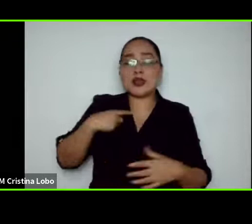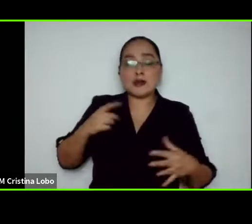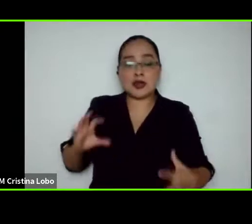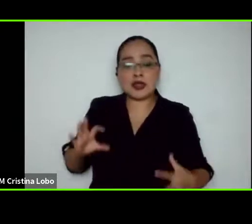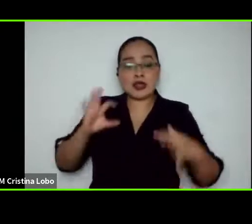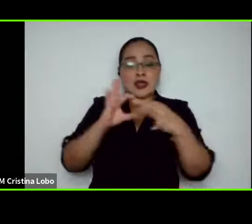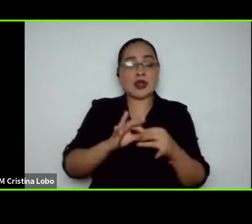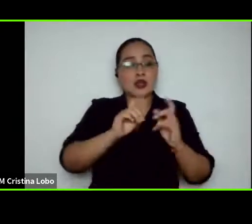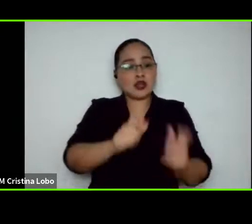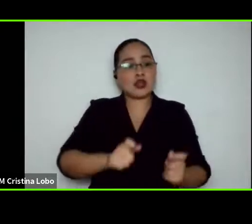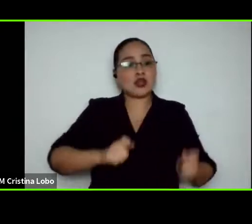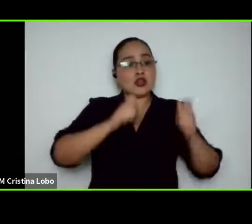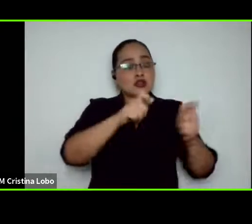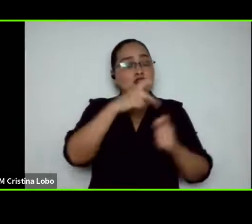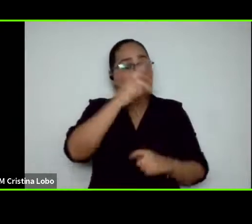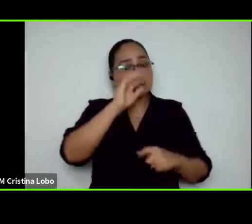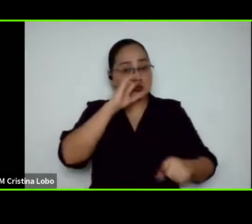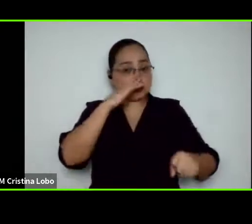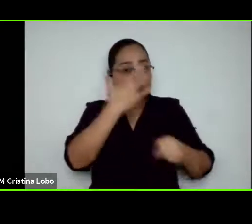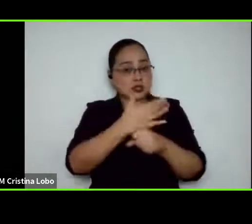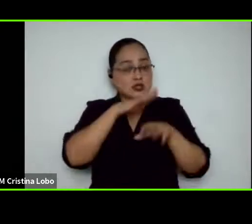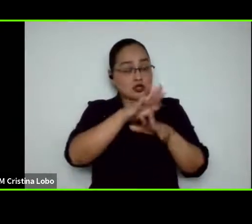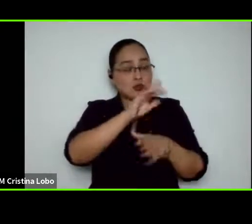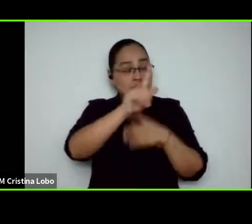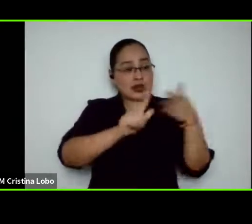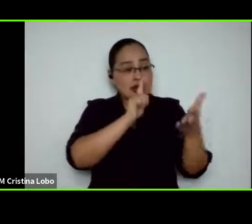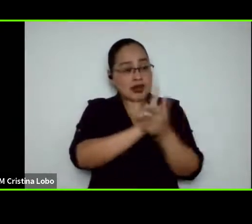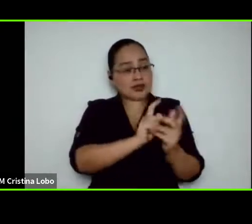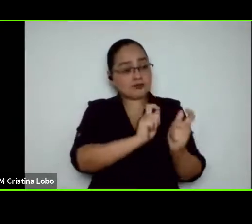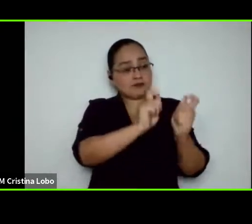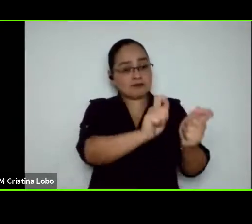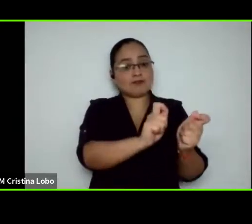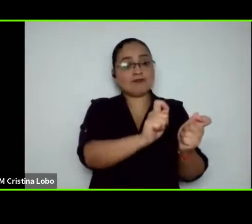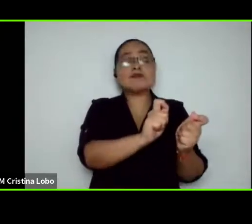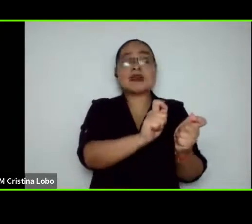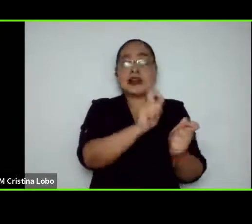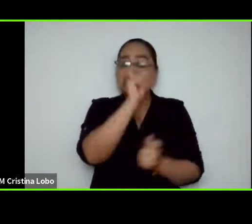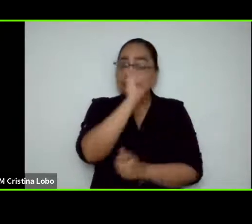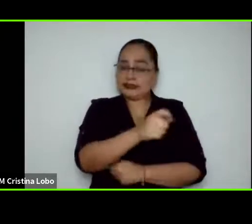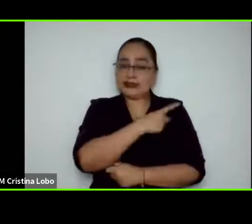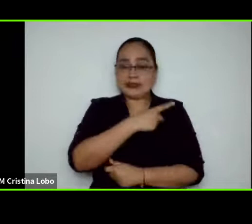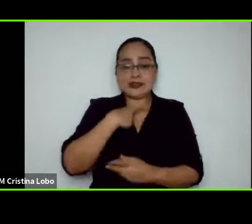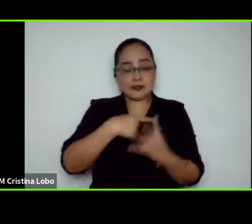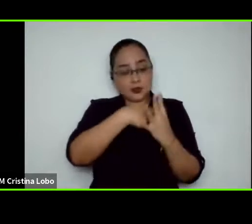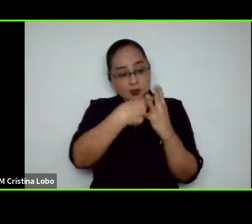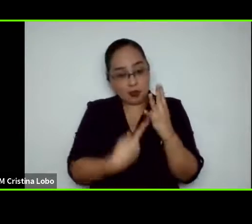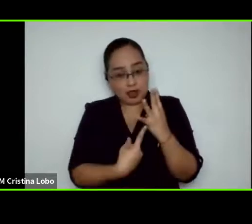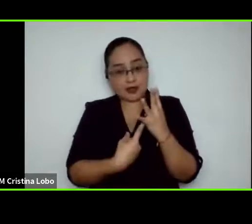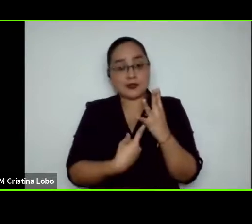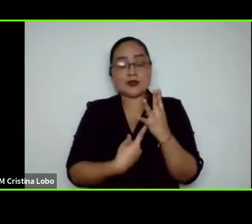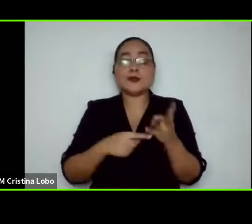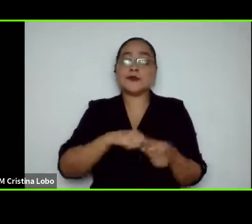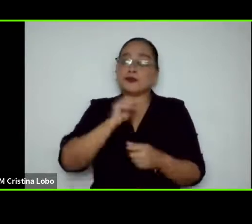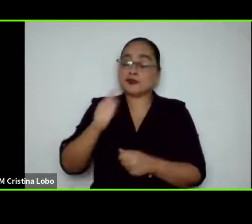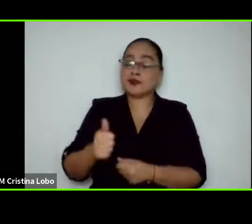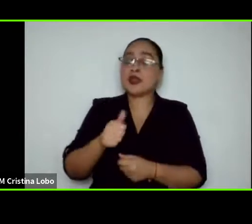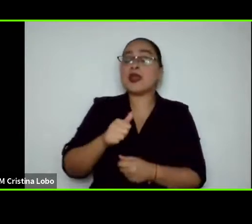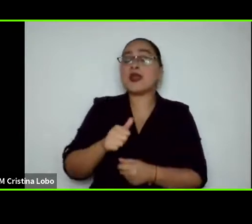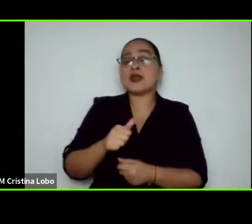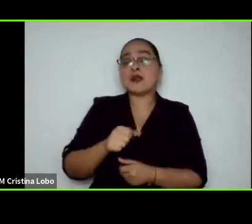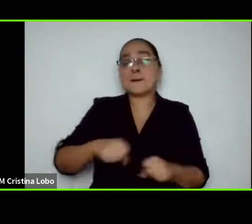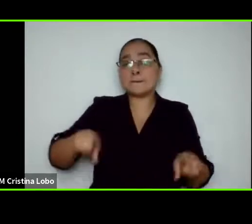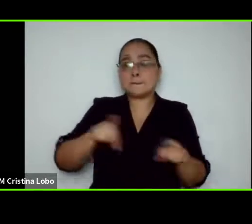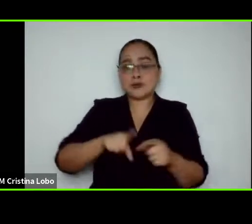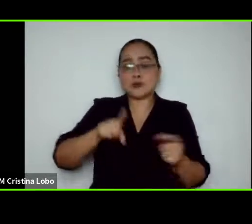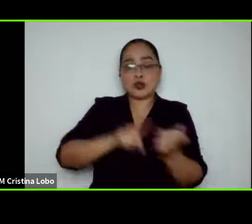al ejercer su competencia de aplicación de la ley, tiene estas cuatro obligaciones. Y así, también dentro de los